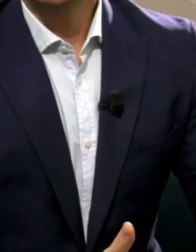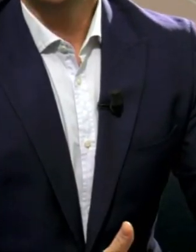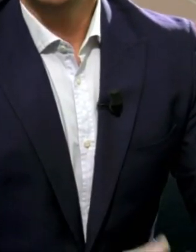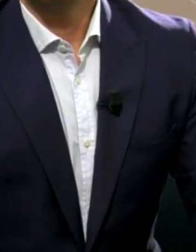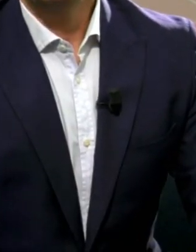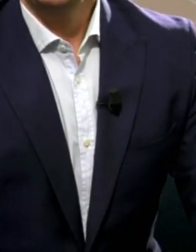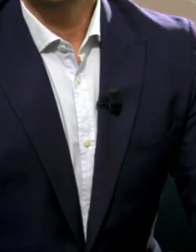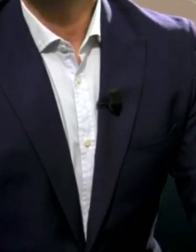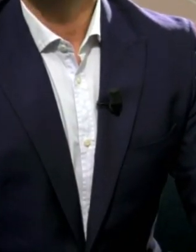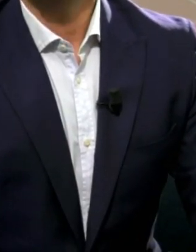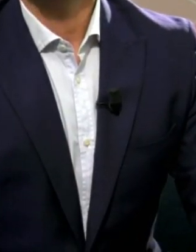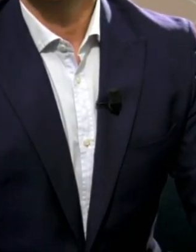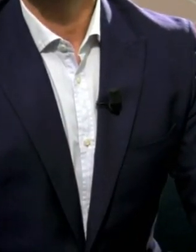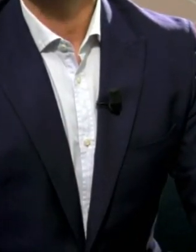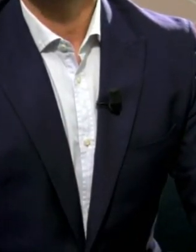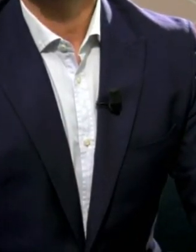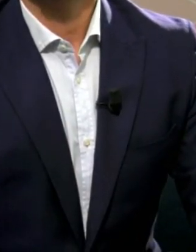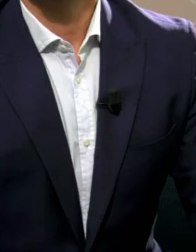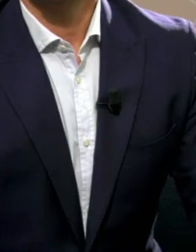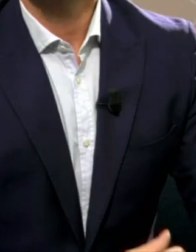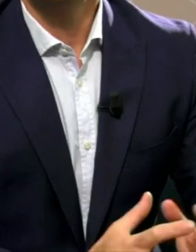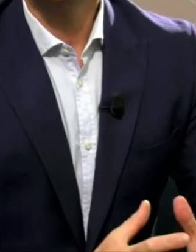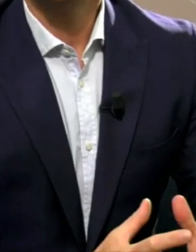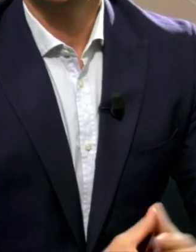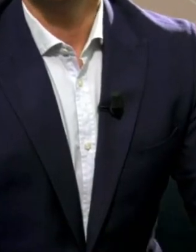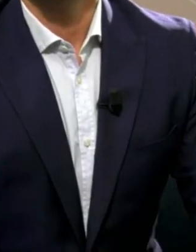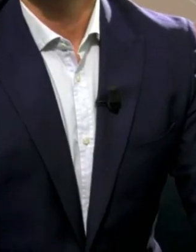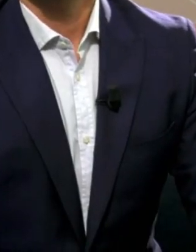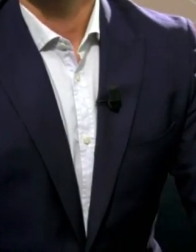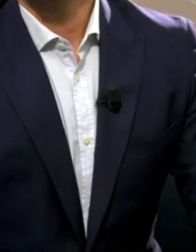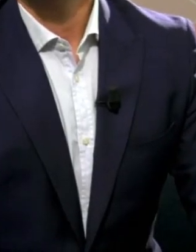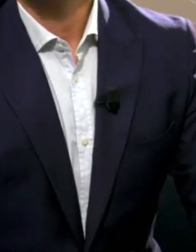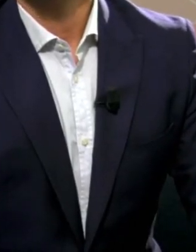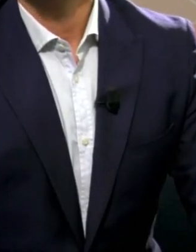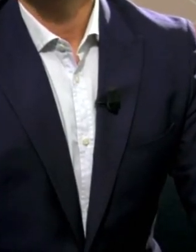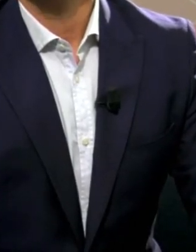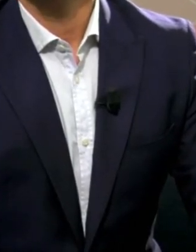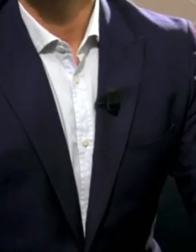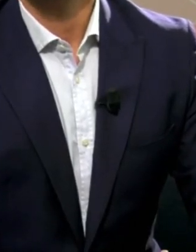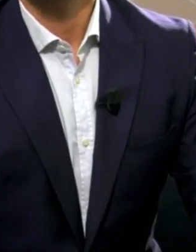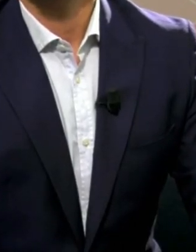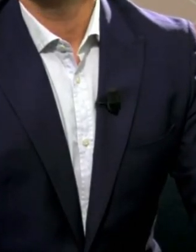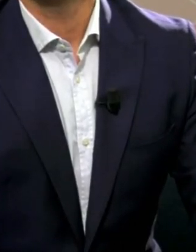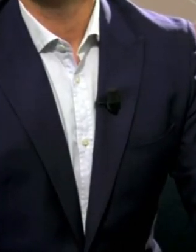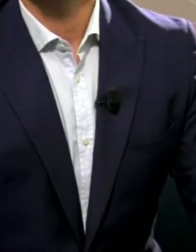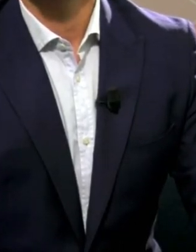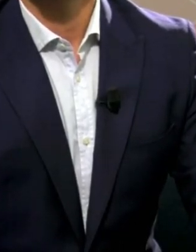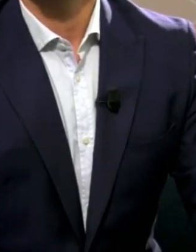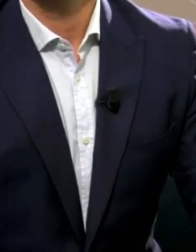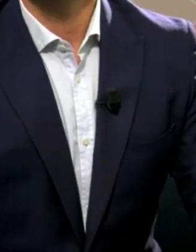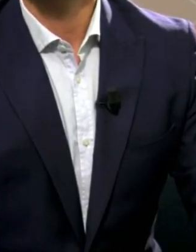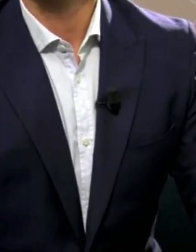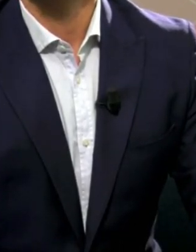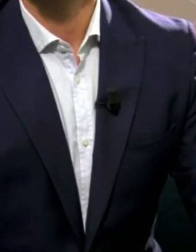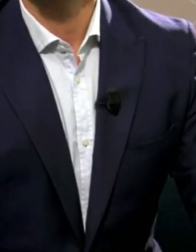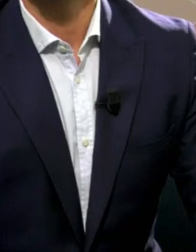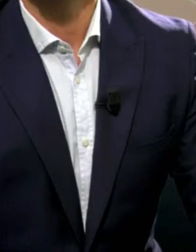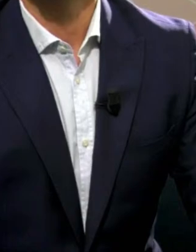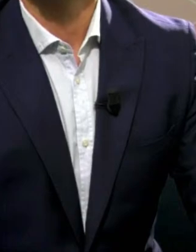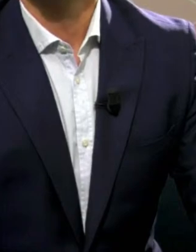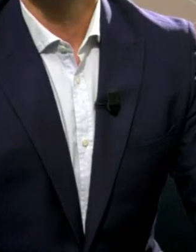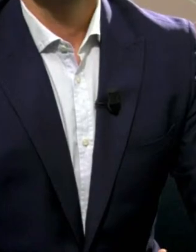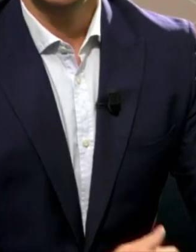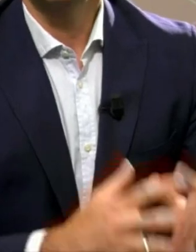I am Miguel AWS Managing Director, but first of all, I would like to apologize for not being able to be there in this